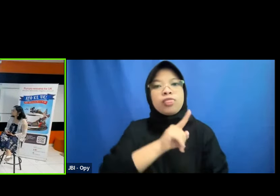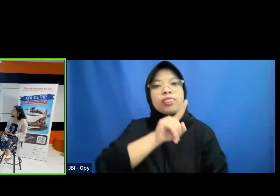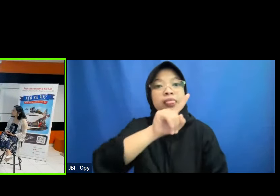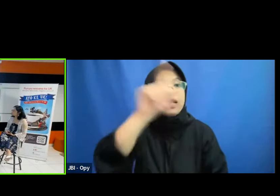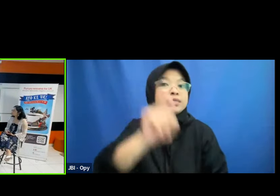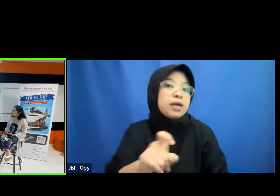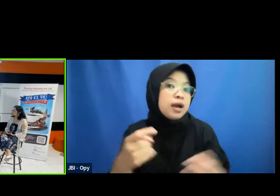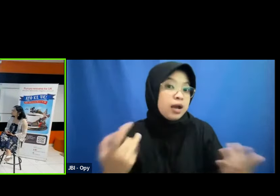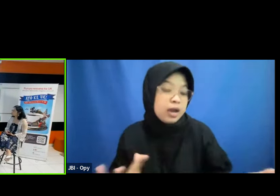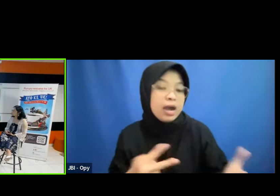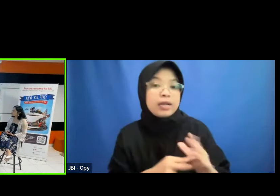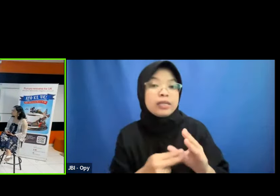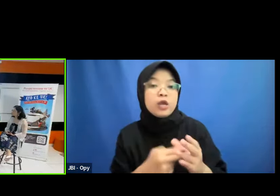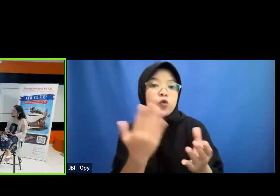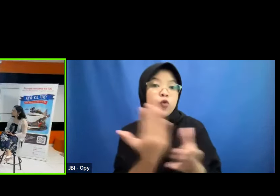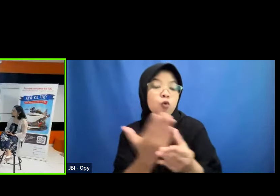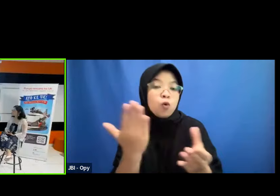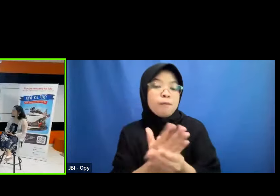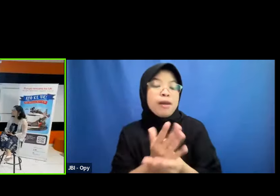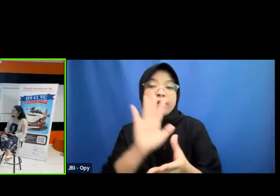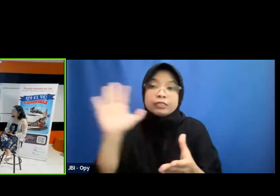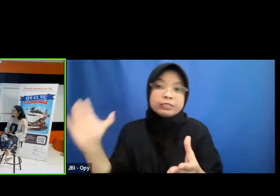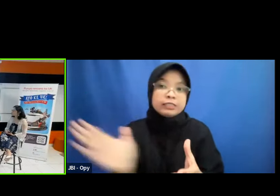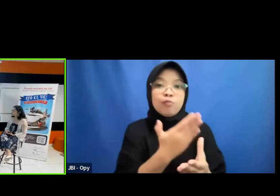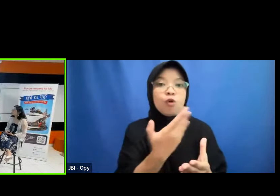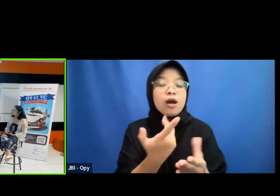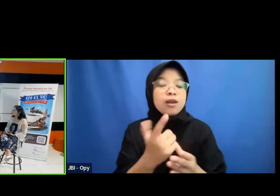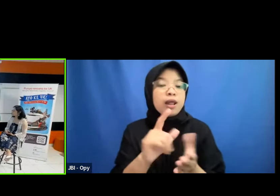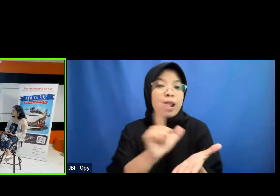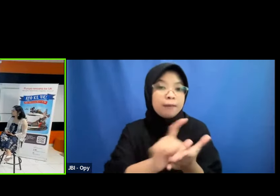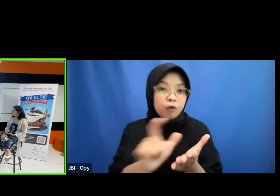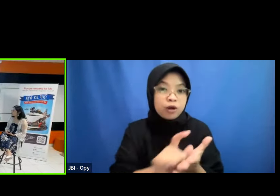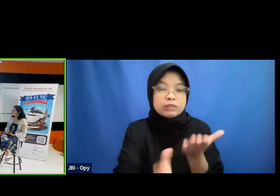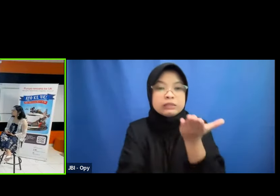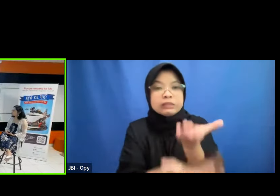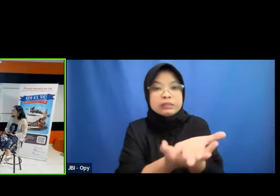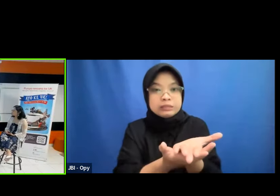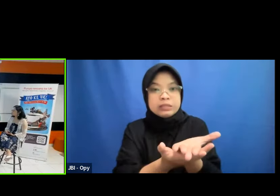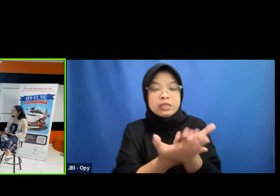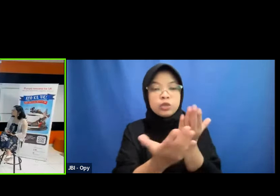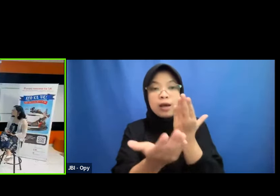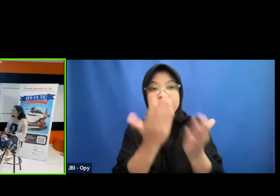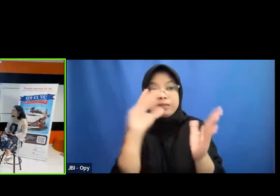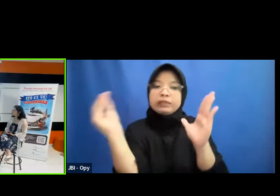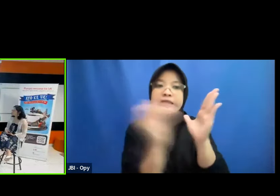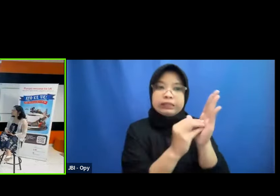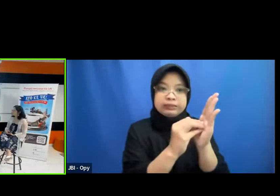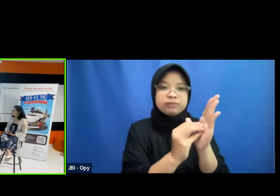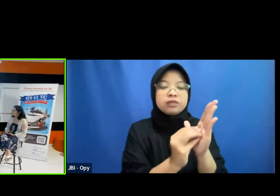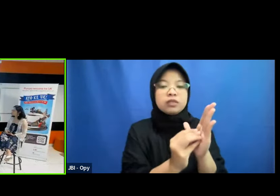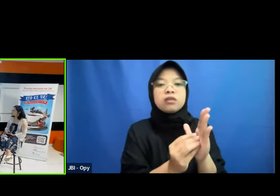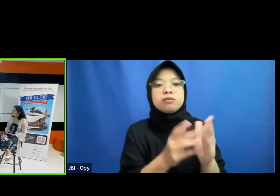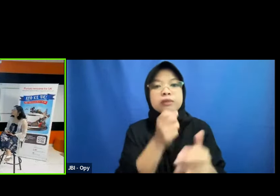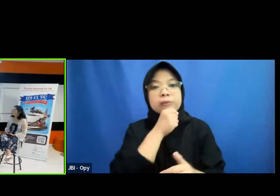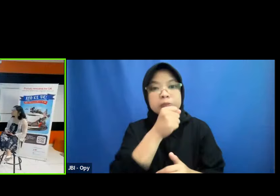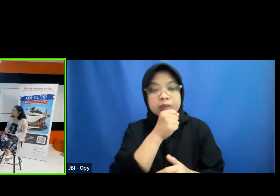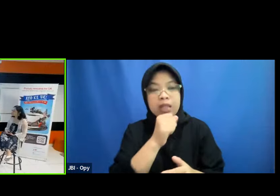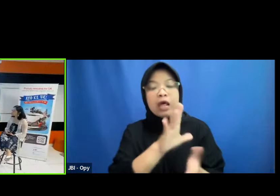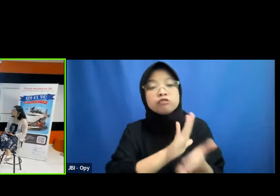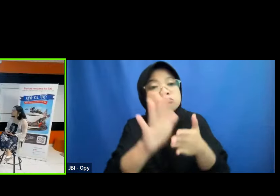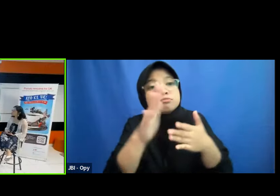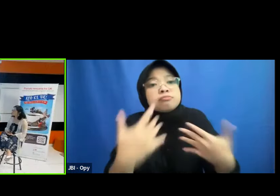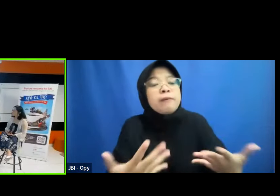he semua dokumen semua self report kita di aplikasi semua esai kita secara lisan dan langsung